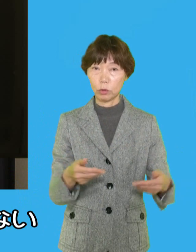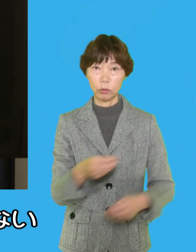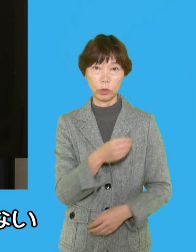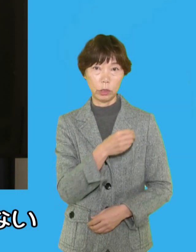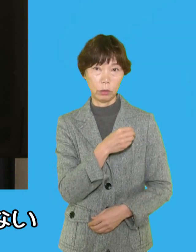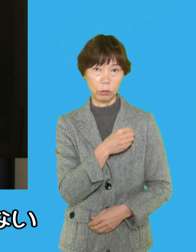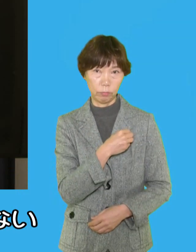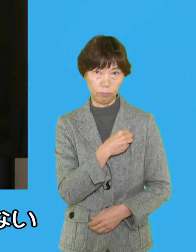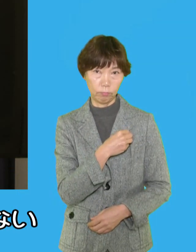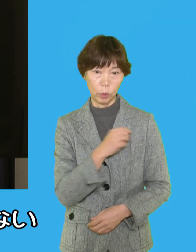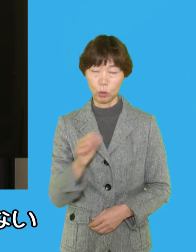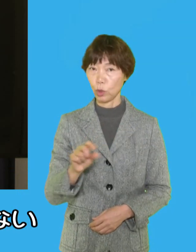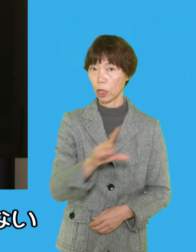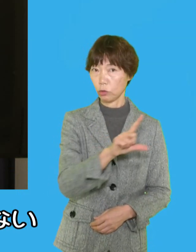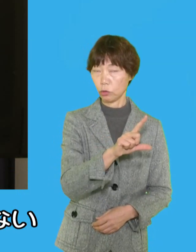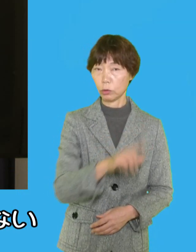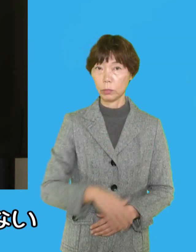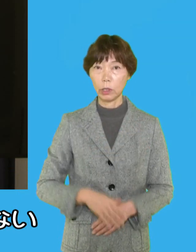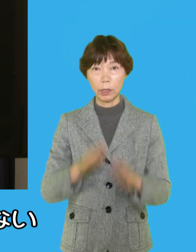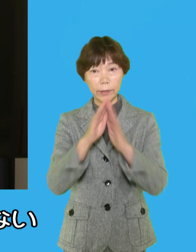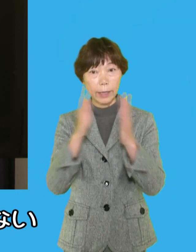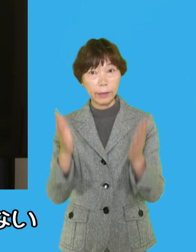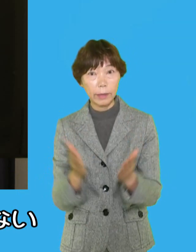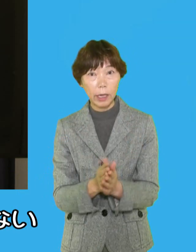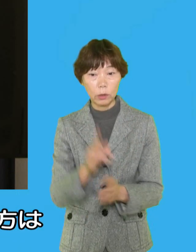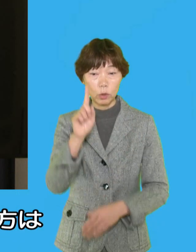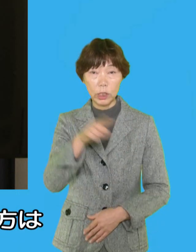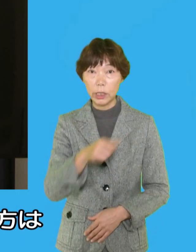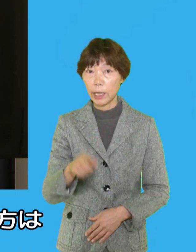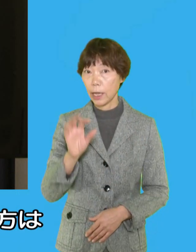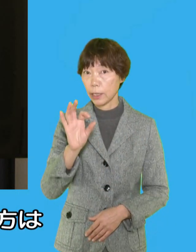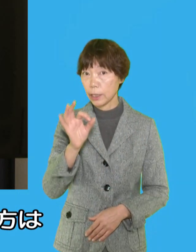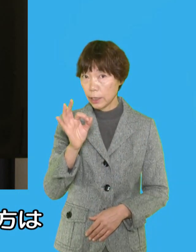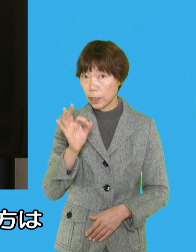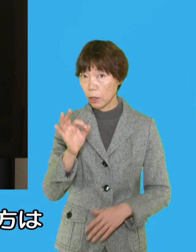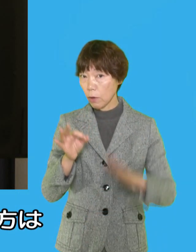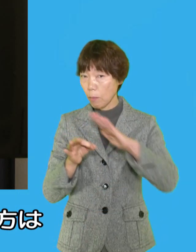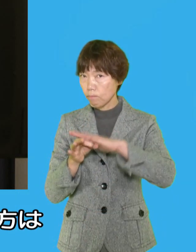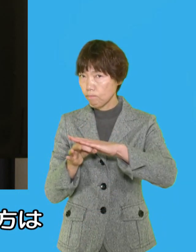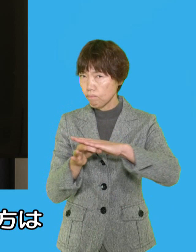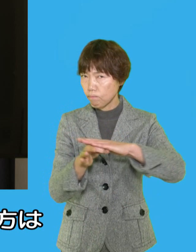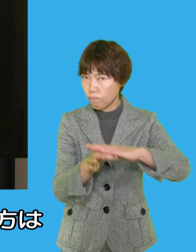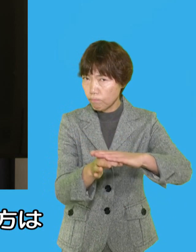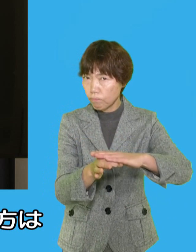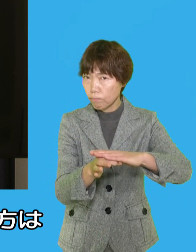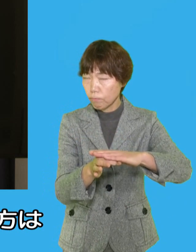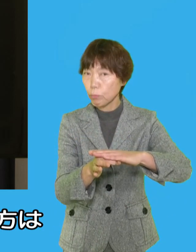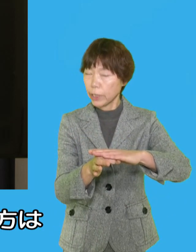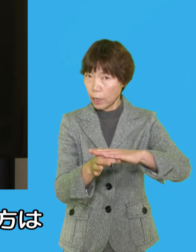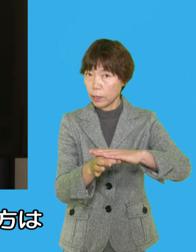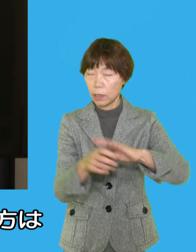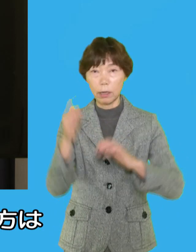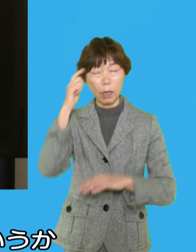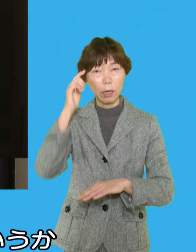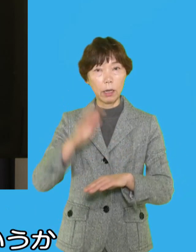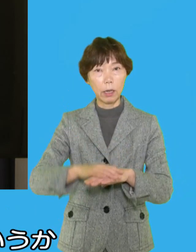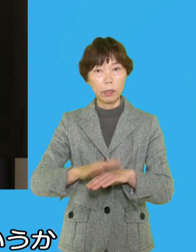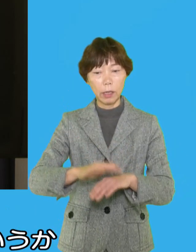って、その全体の人件費は上げないんだみたいな、その人件費としての考え方は何かお持ちです